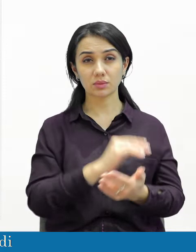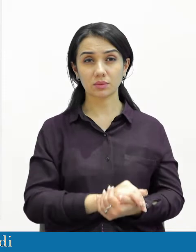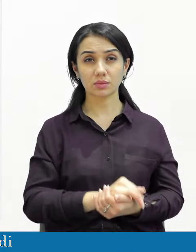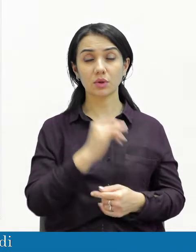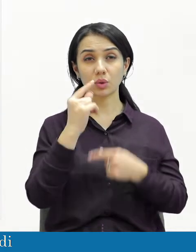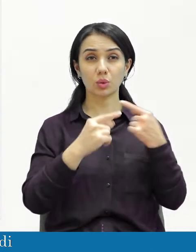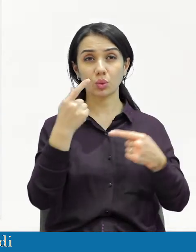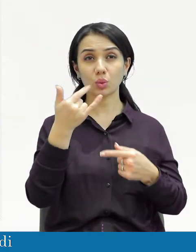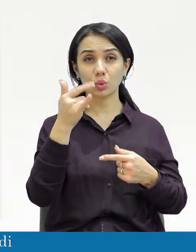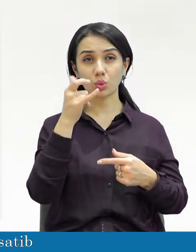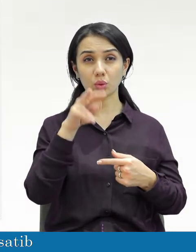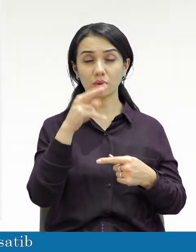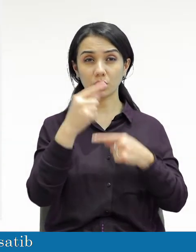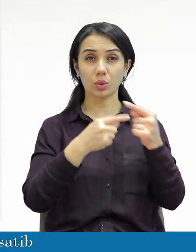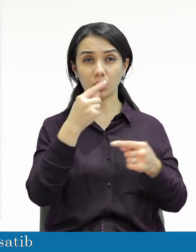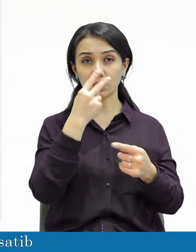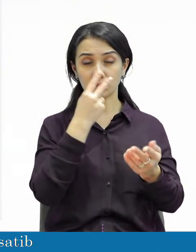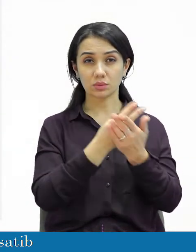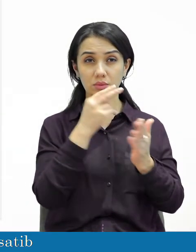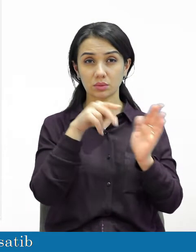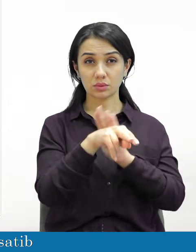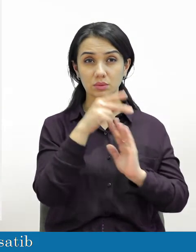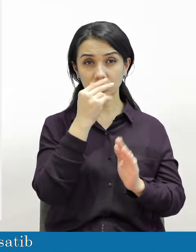Google orqali kirdik. Ana endi bizda